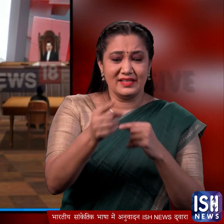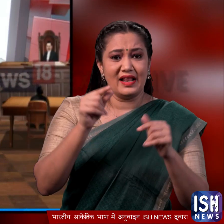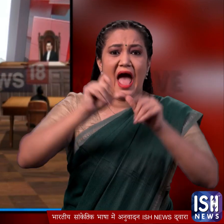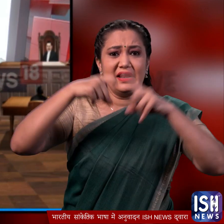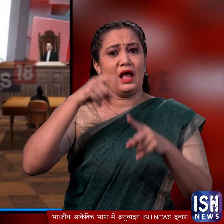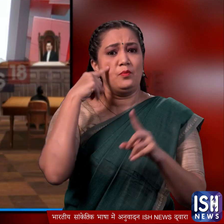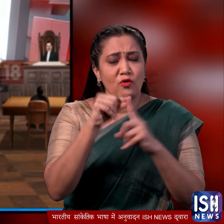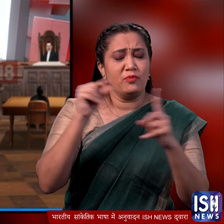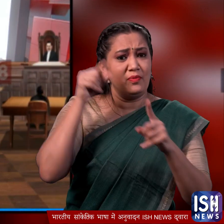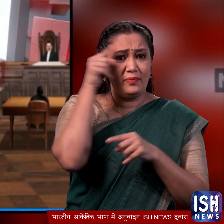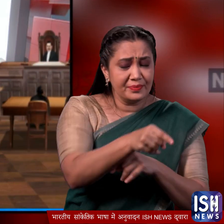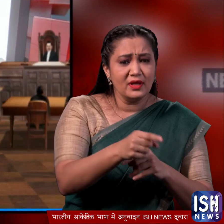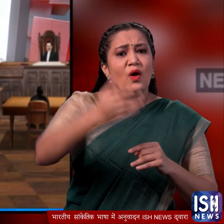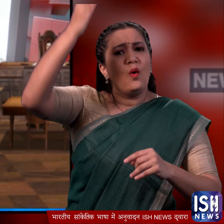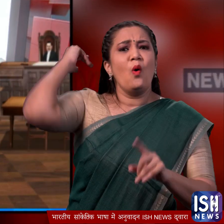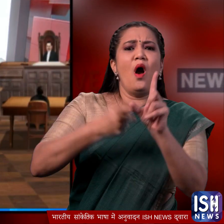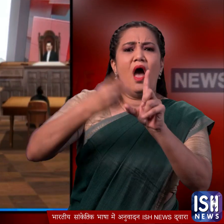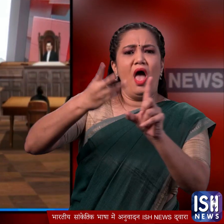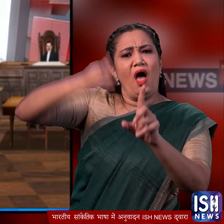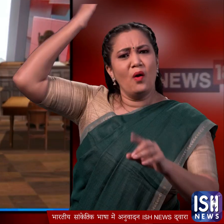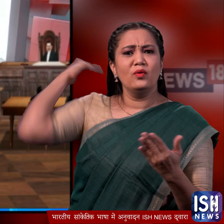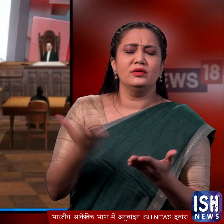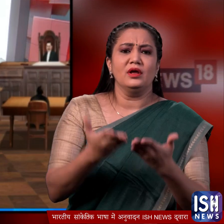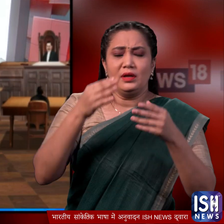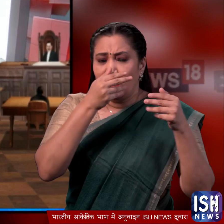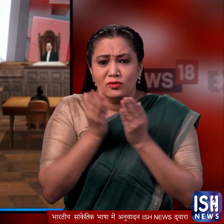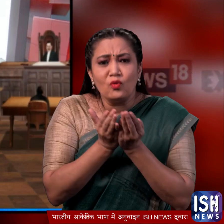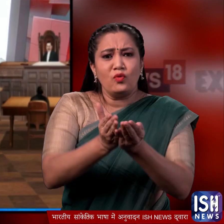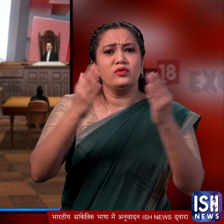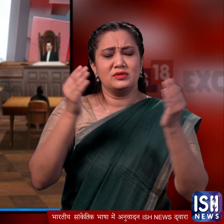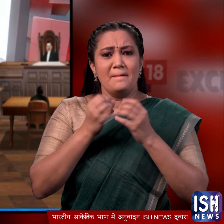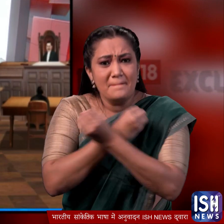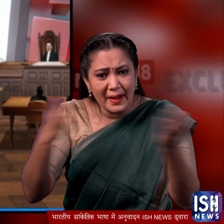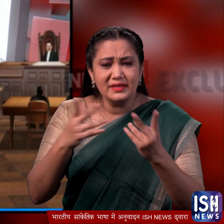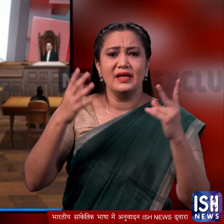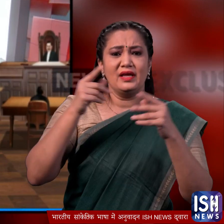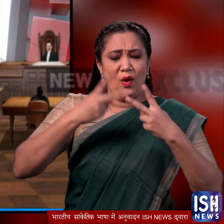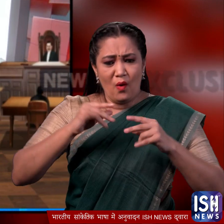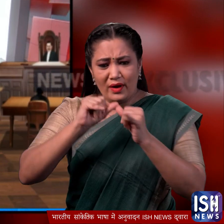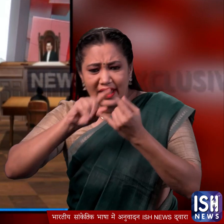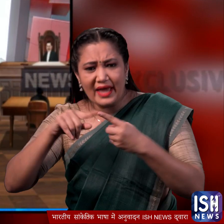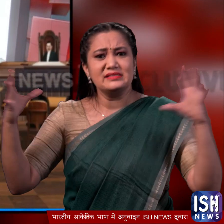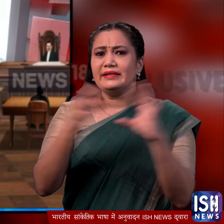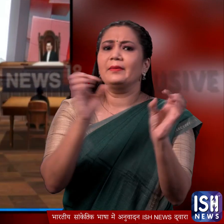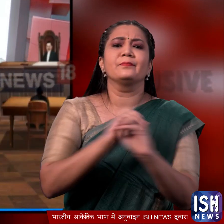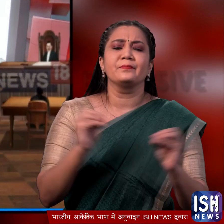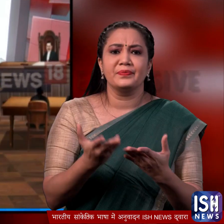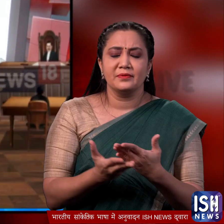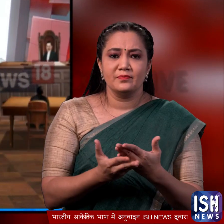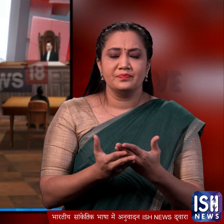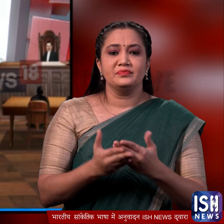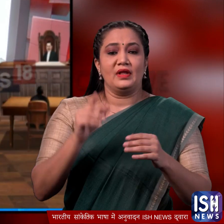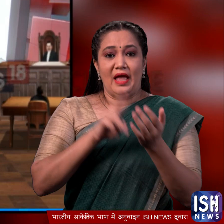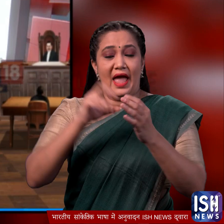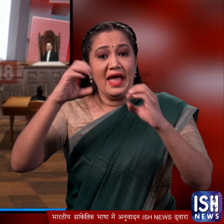के खिलाफ सबूत बताया गया वो कई साल पुरानी है, जिनका क्रूज पर हुई पार्टी से या फिर इस केस से कोई संबंध है ही नहीं।